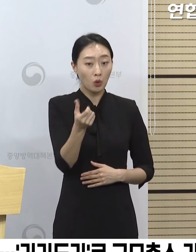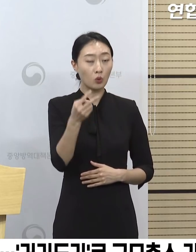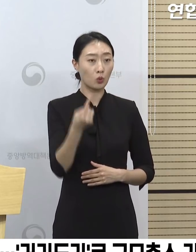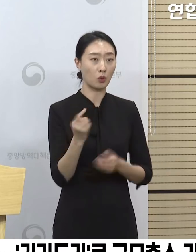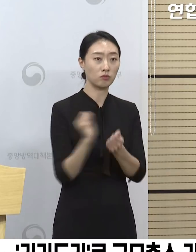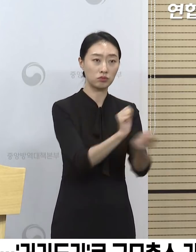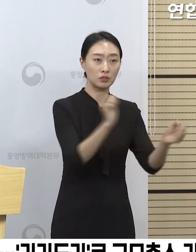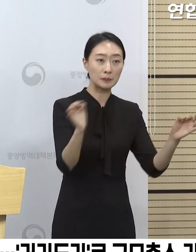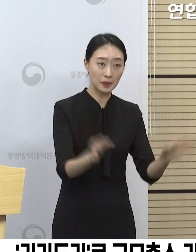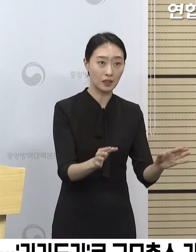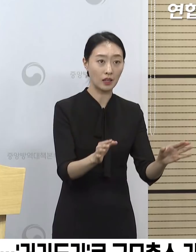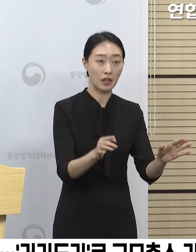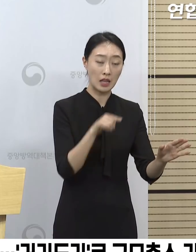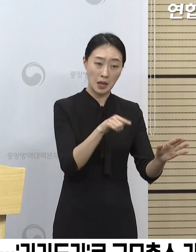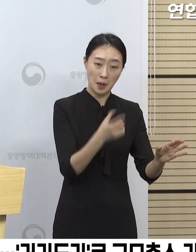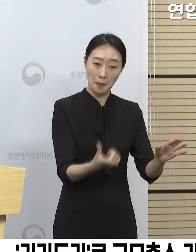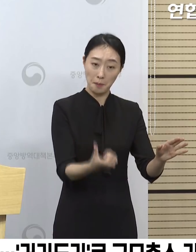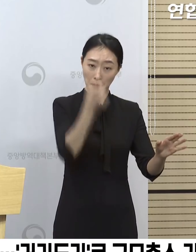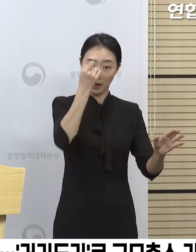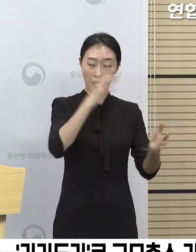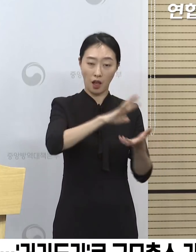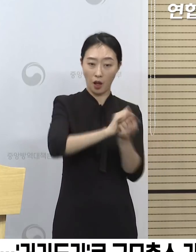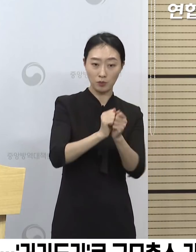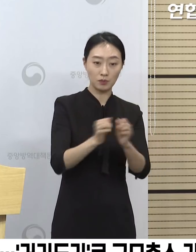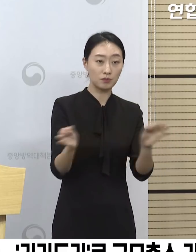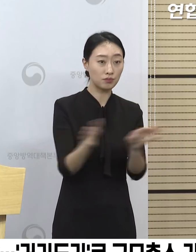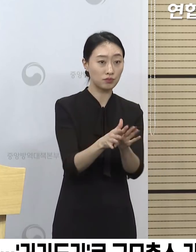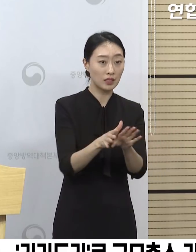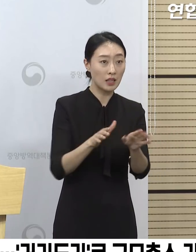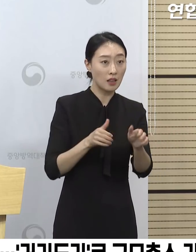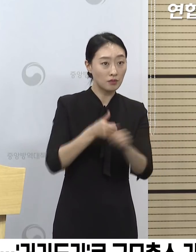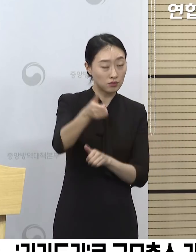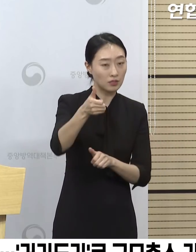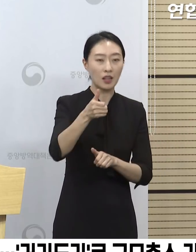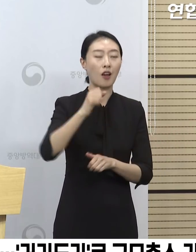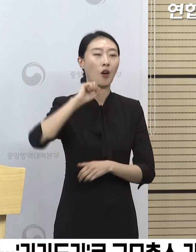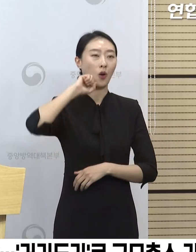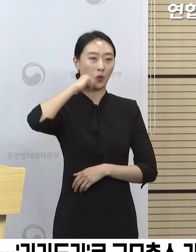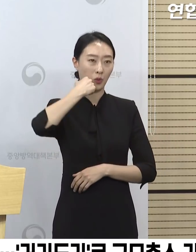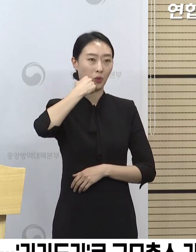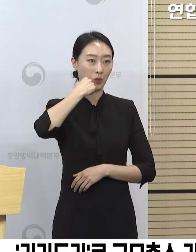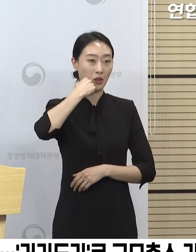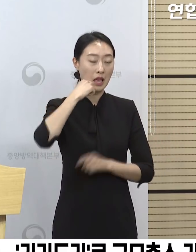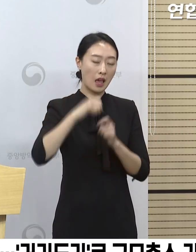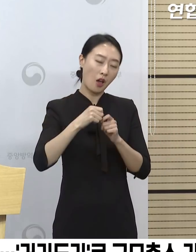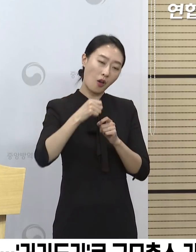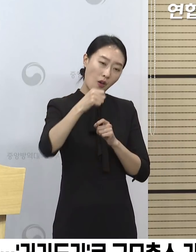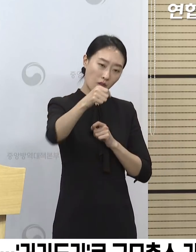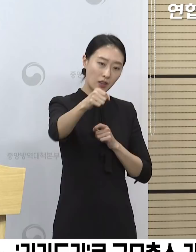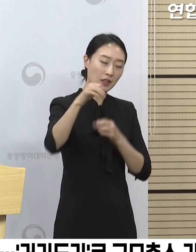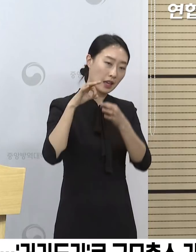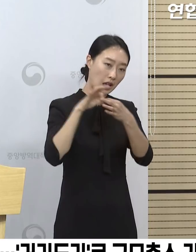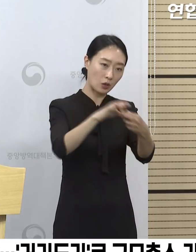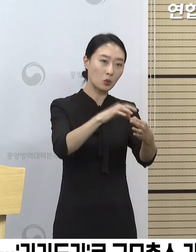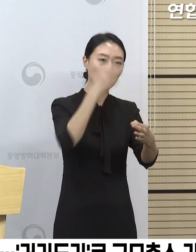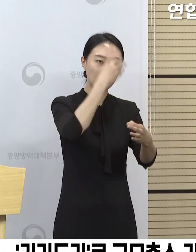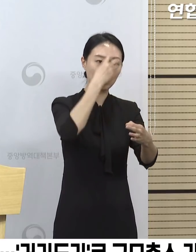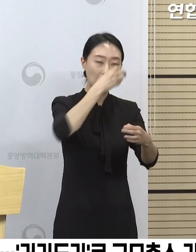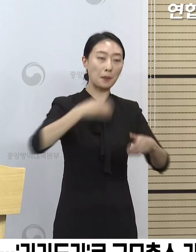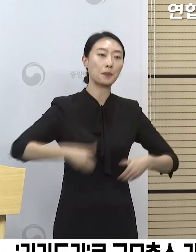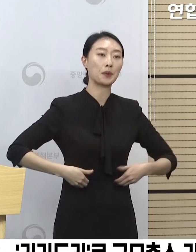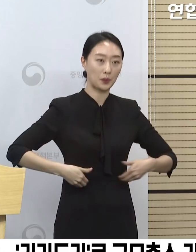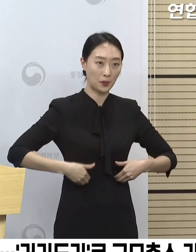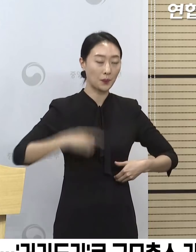이거를 단시간에 종식을 시키거나 아니면 퇴치를 하거나 하는 거는 어렵고 장기적으로 유행을 할 거라고 판단을 하고 있습니다.